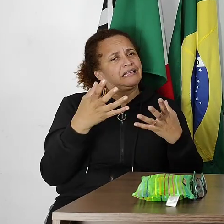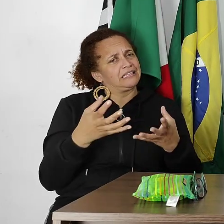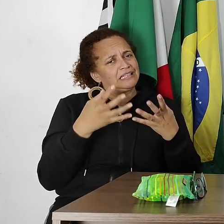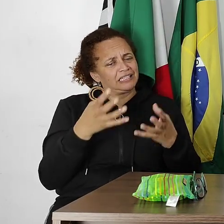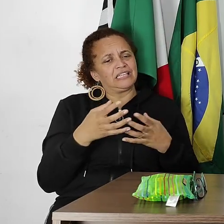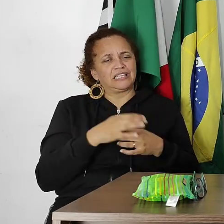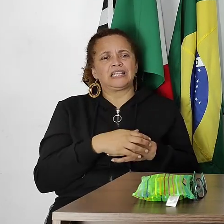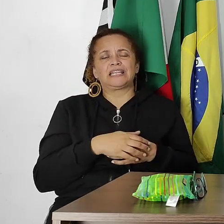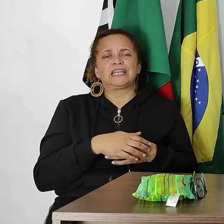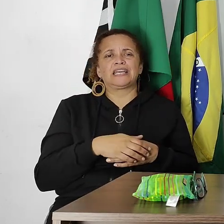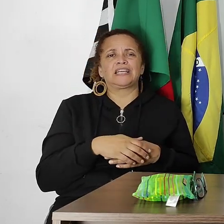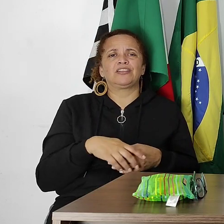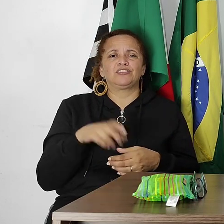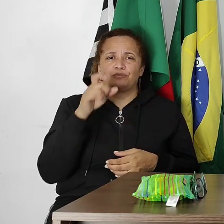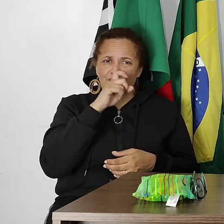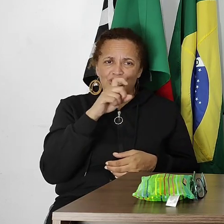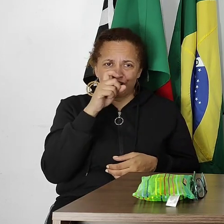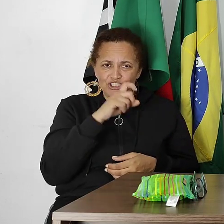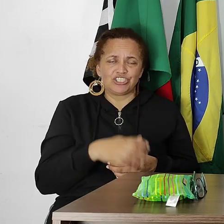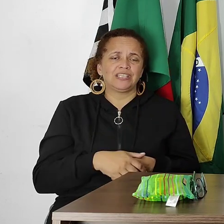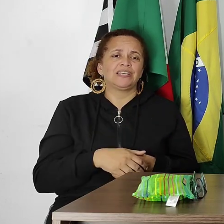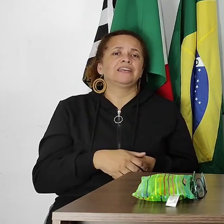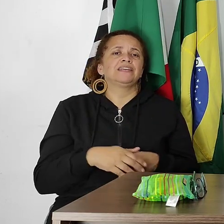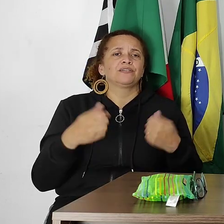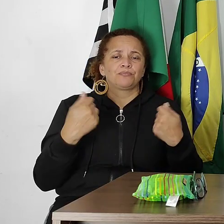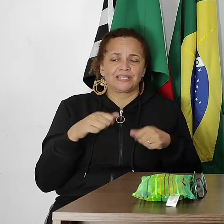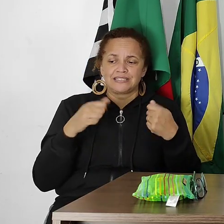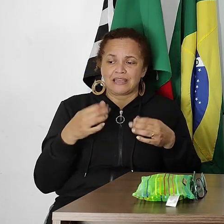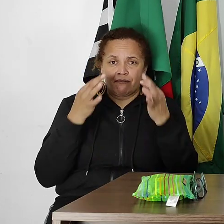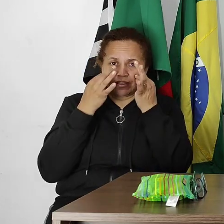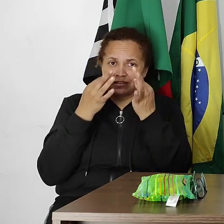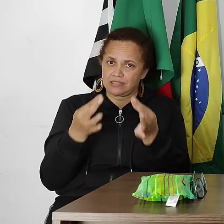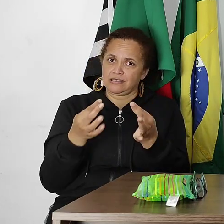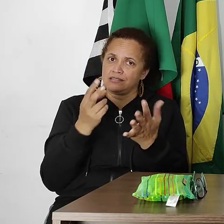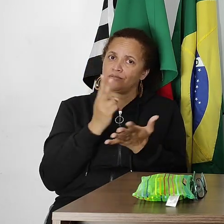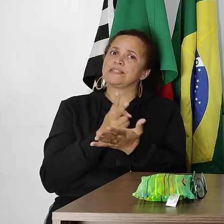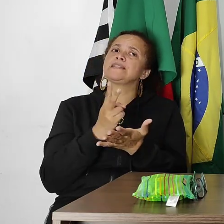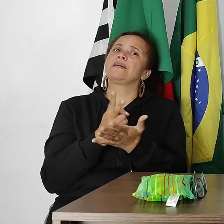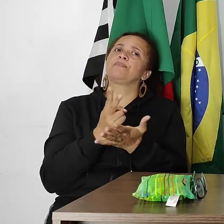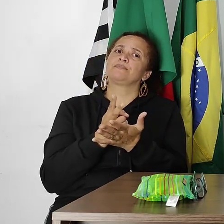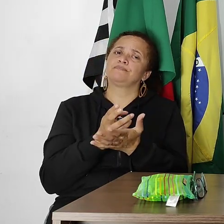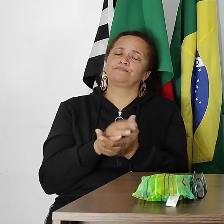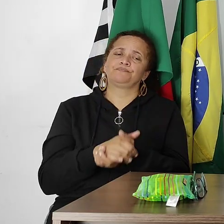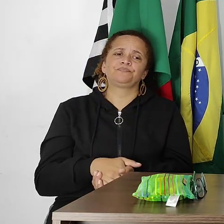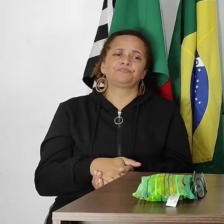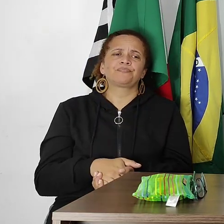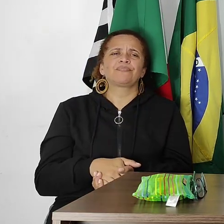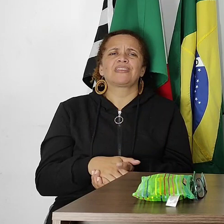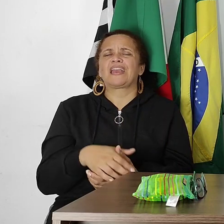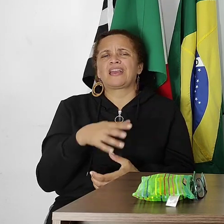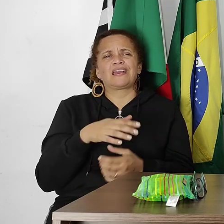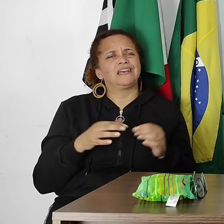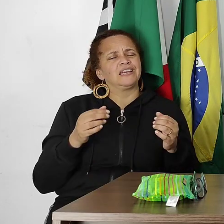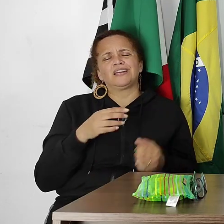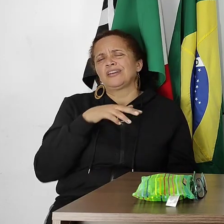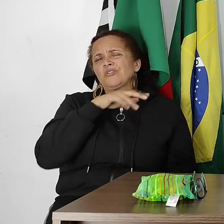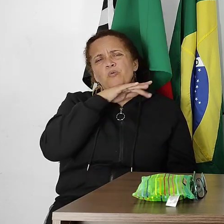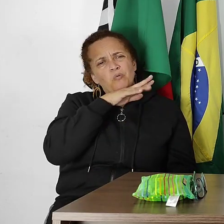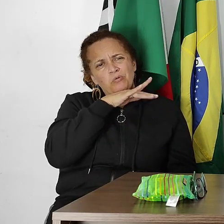para trás, e a gente tinha que ficar atenta o tempo todo, né? E muita humilhação,